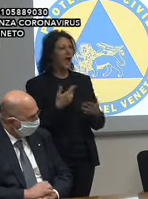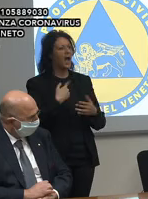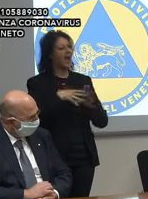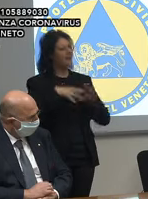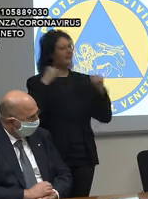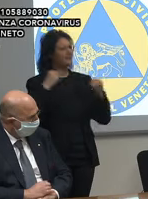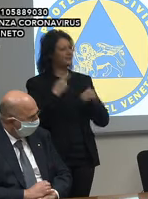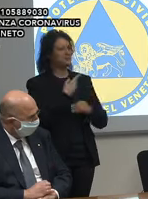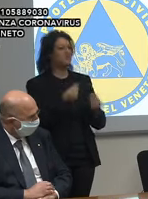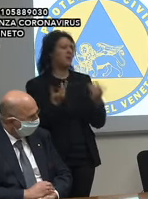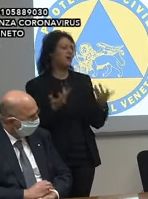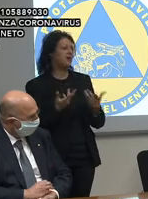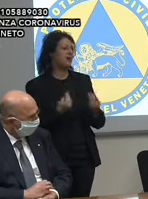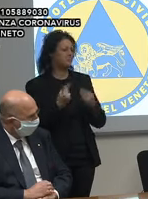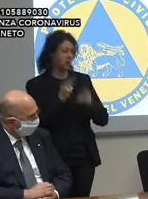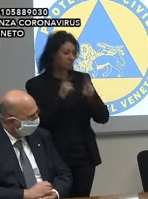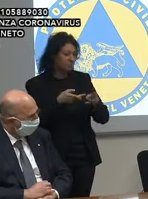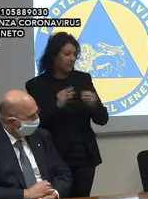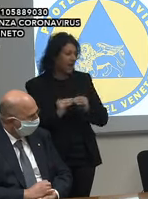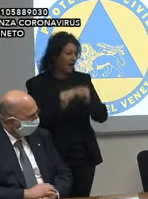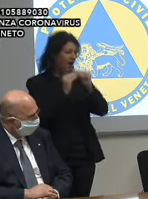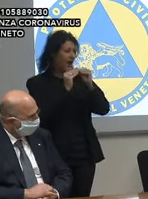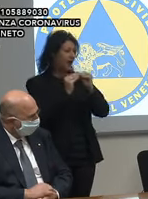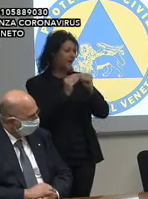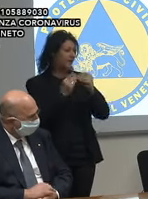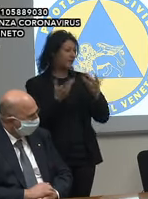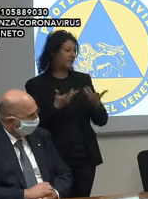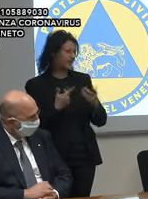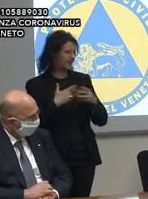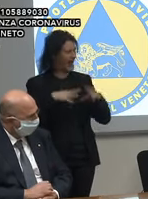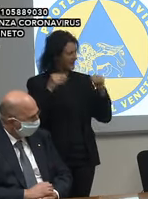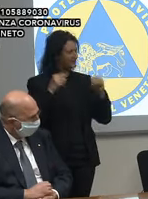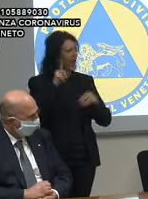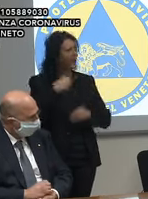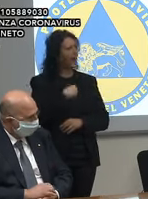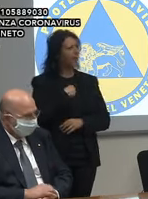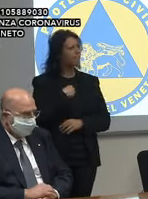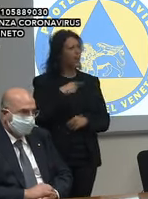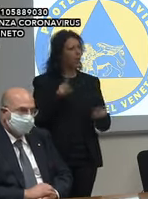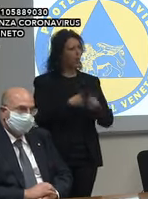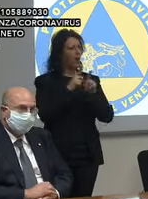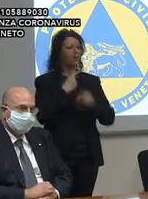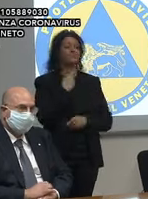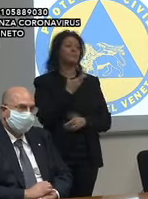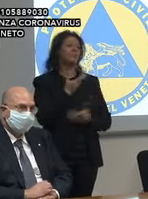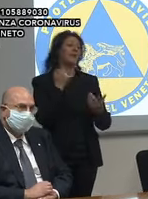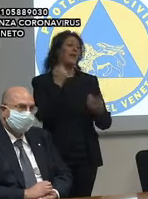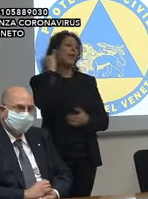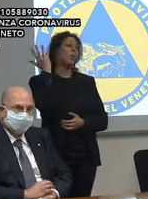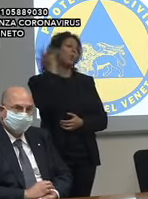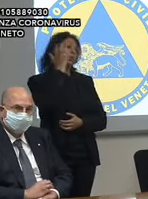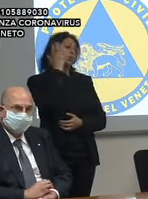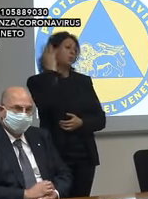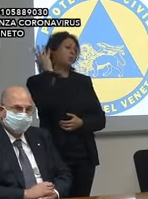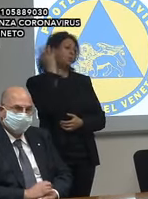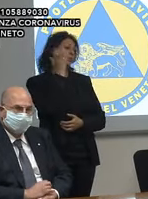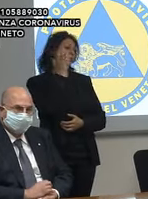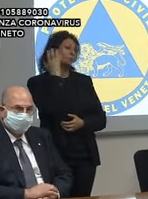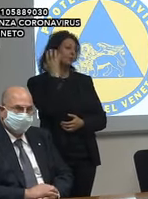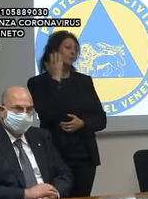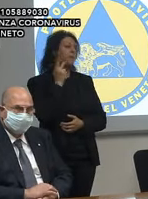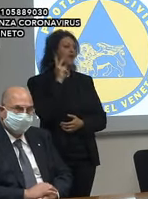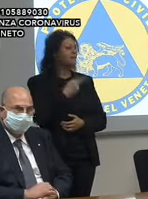credi? Non farà mai l'ospedale. Non dico che mi dessero dell'illuso, ma qualcosa che ci assomigliava molto.